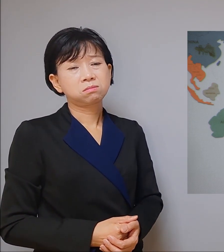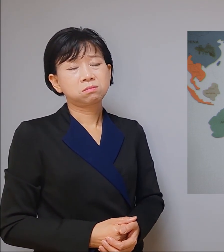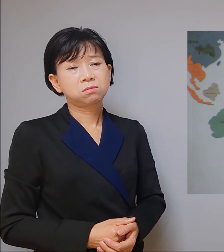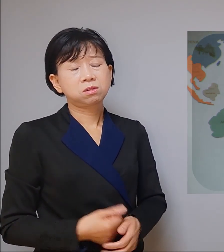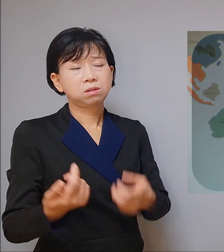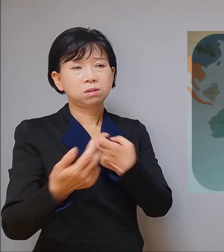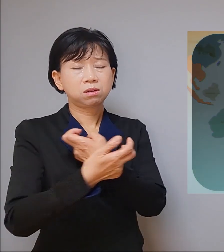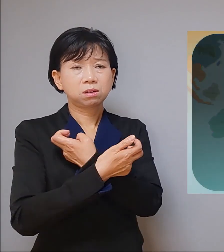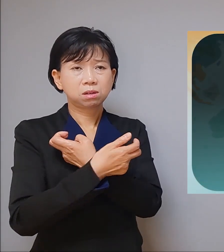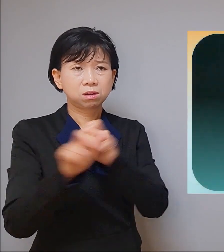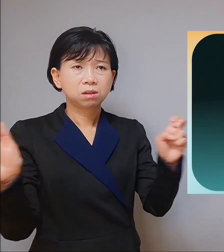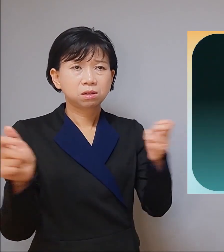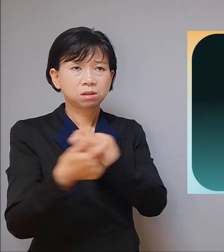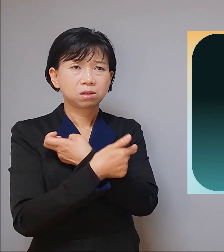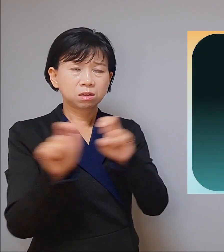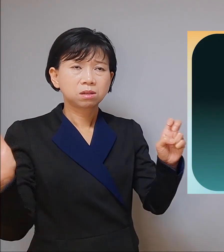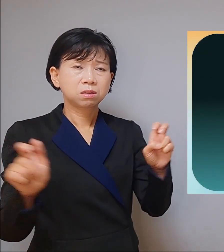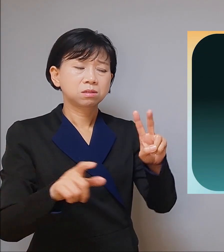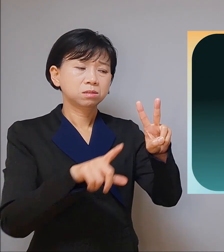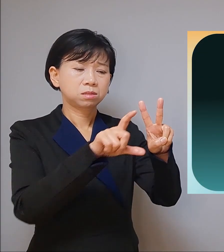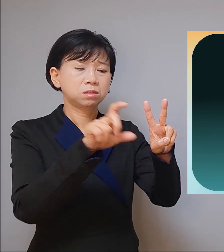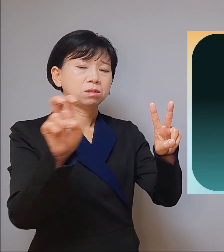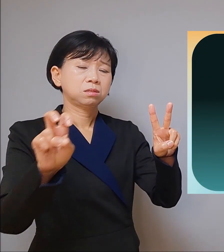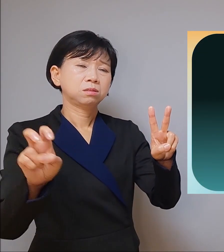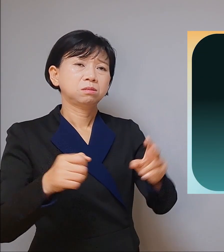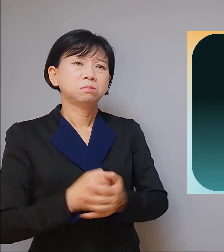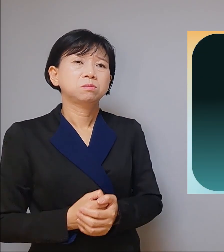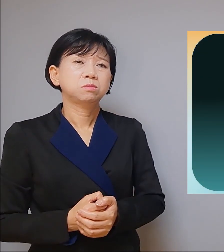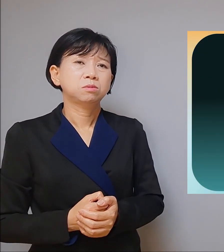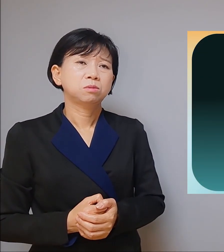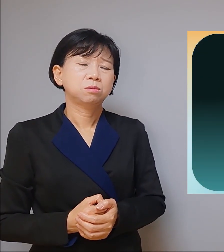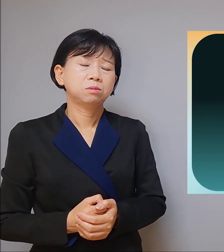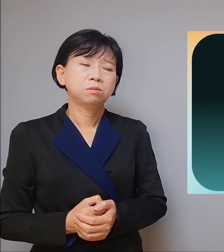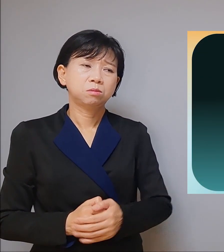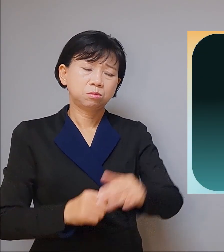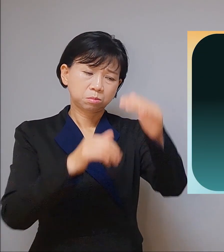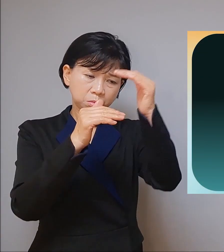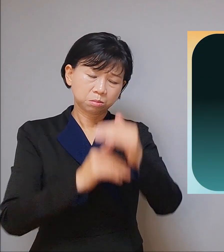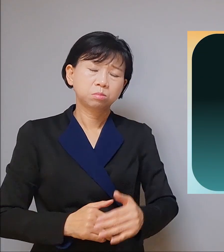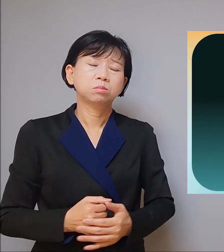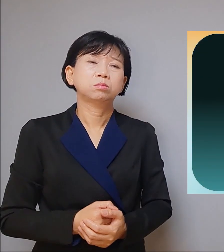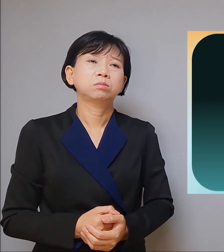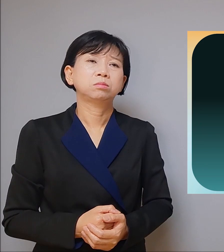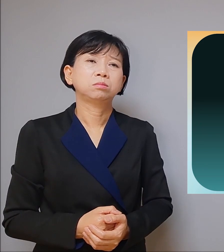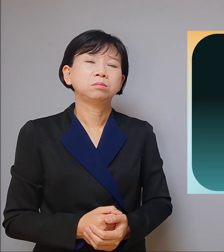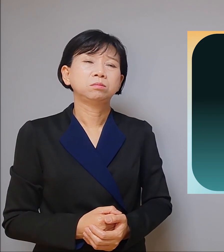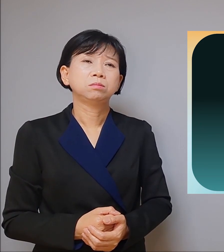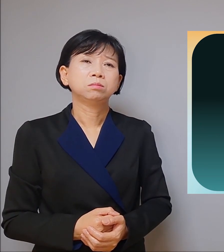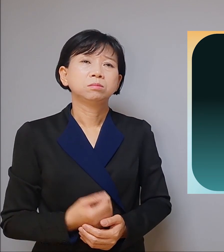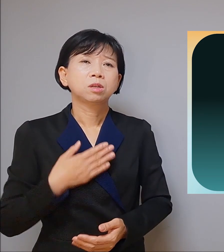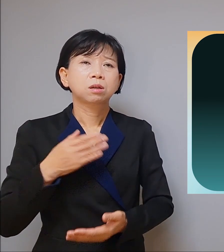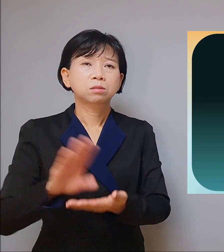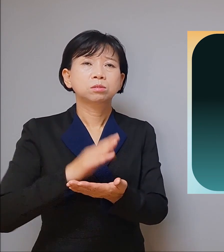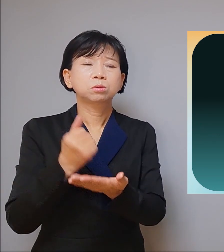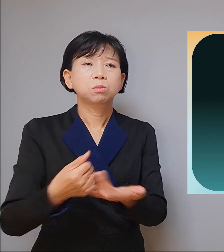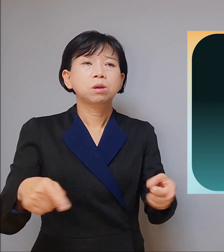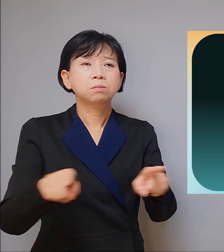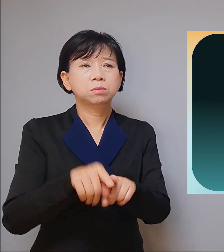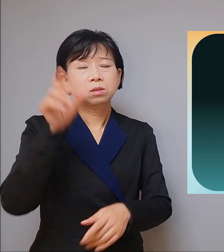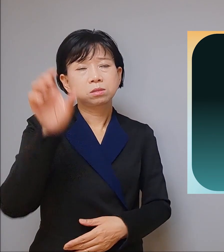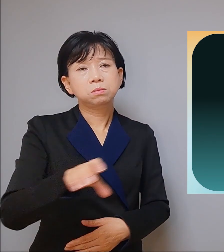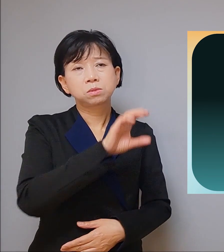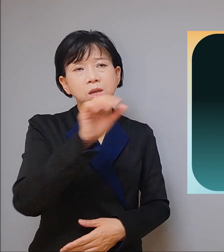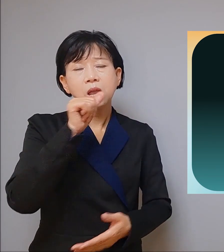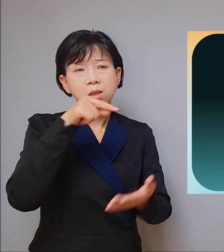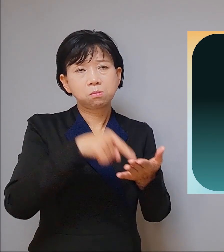갈라디아서 2장 20절 오늘 본문이었는데요. 우리 전체 내용을 한 번 더 같이 읽어 주십시오. 내가 그리스도와